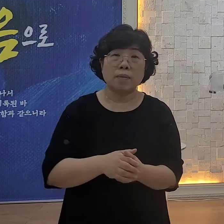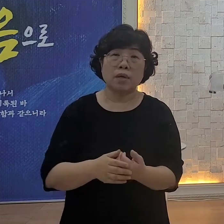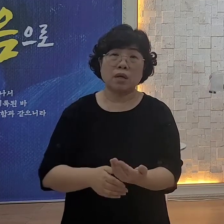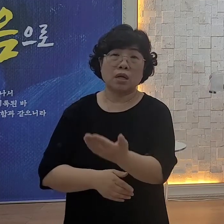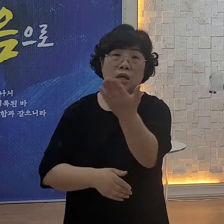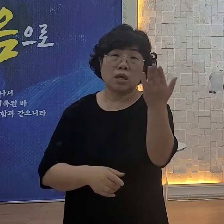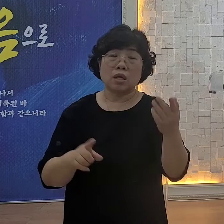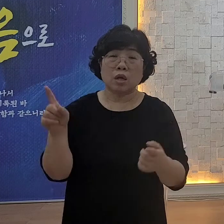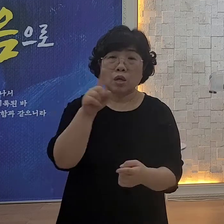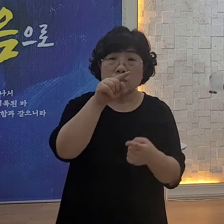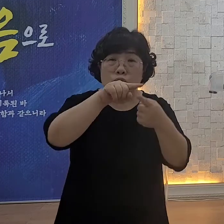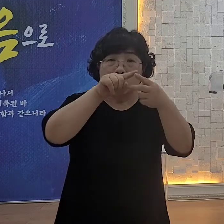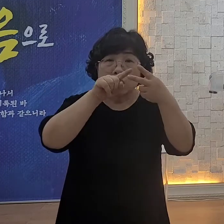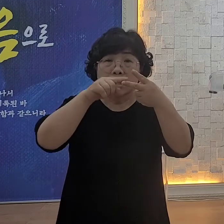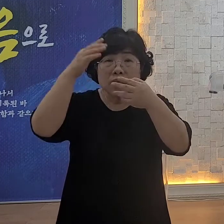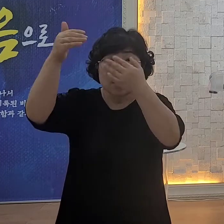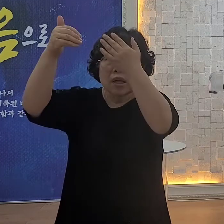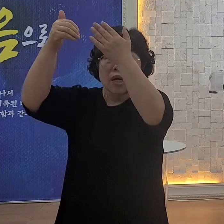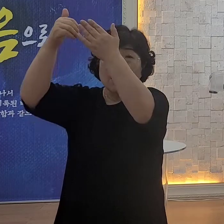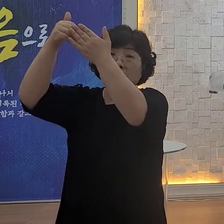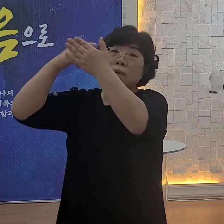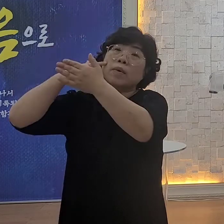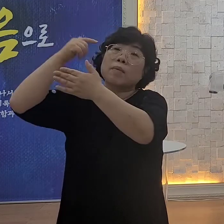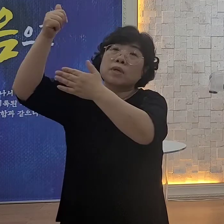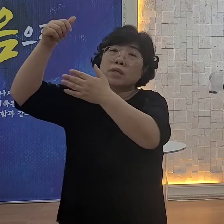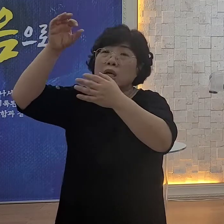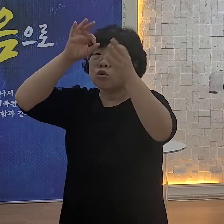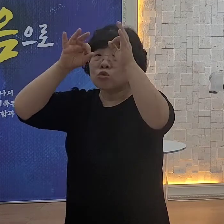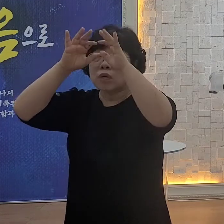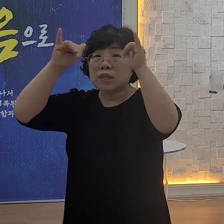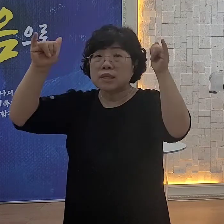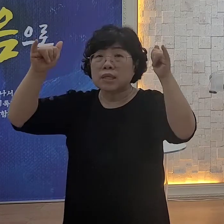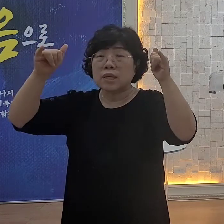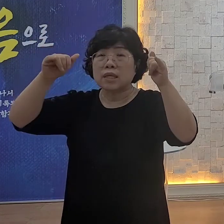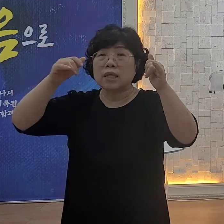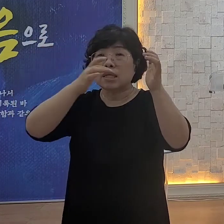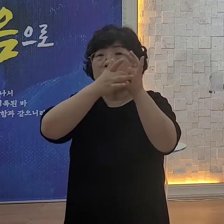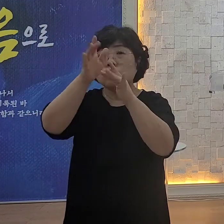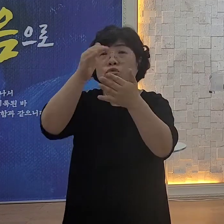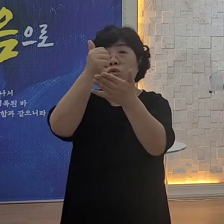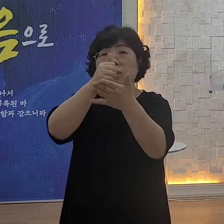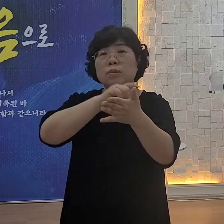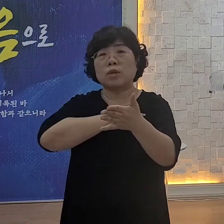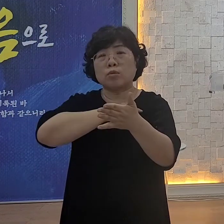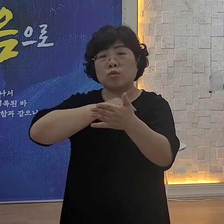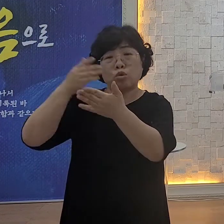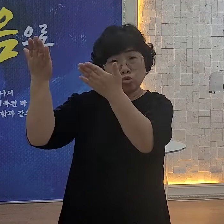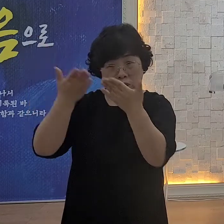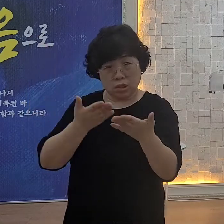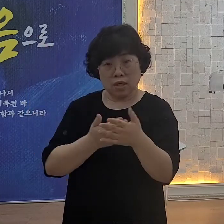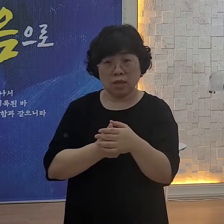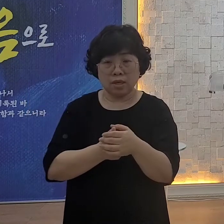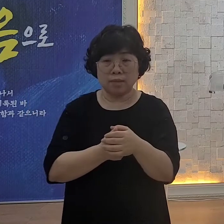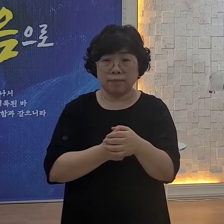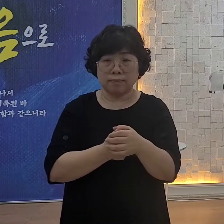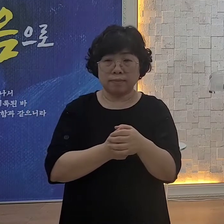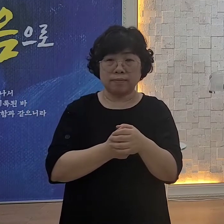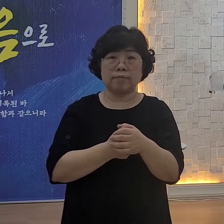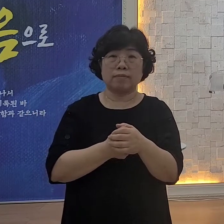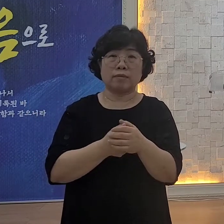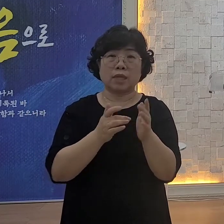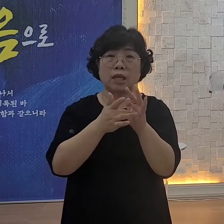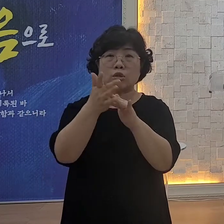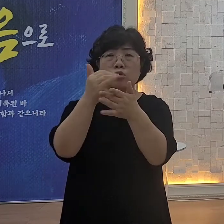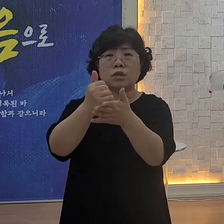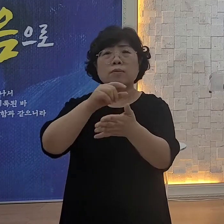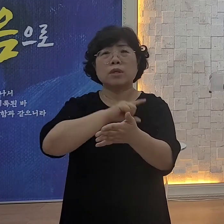너희에게 이르노니 너희가 무엇이든지 아버지께 구하는 것을 내 이름으로 주시리라. 아멘.